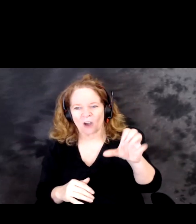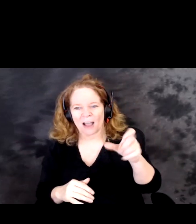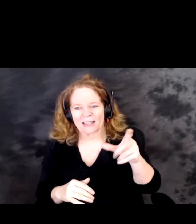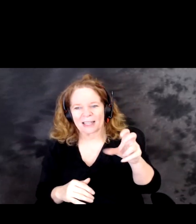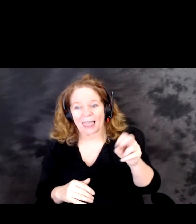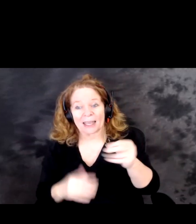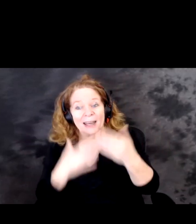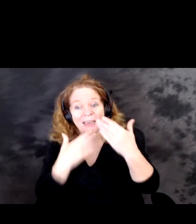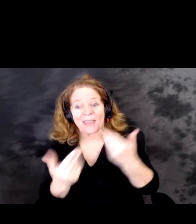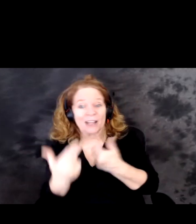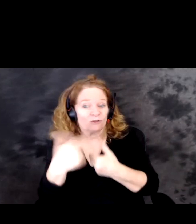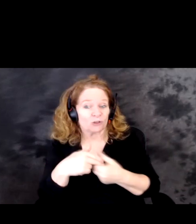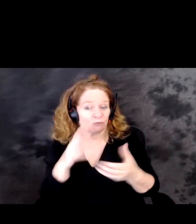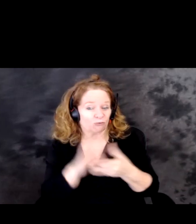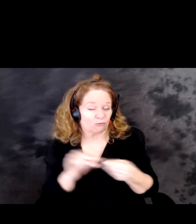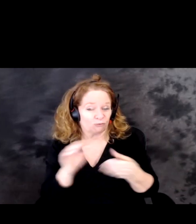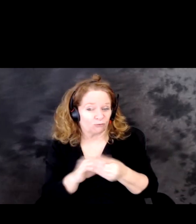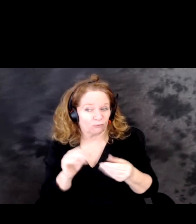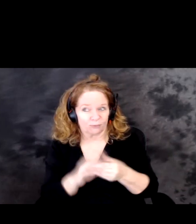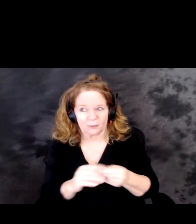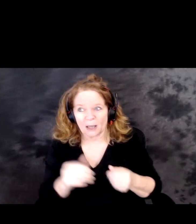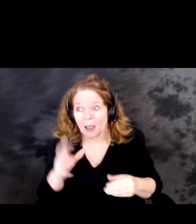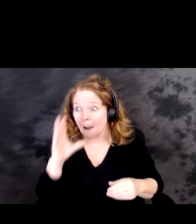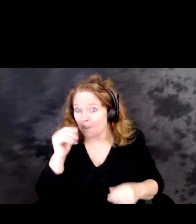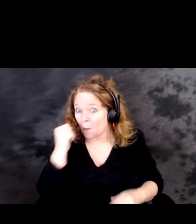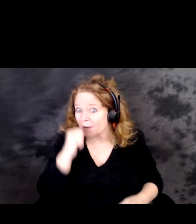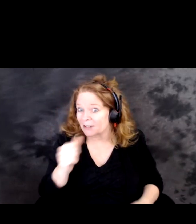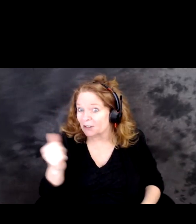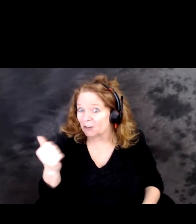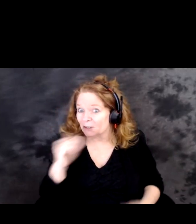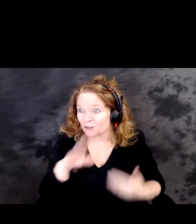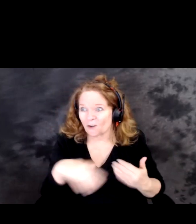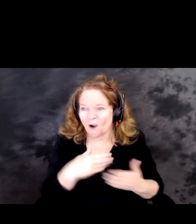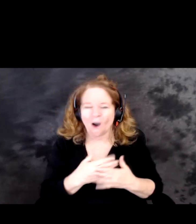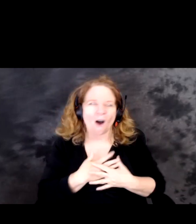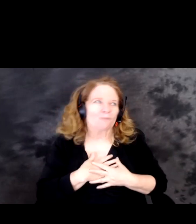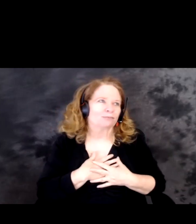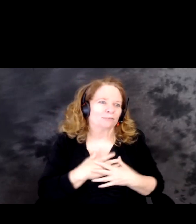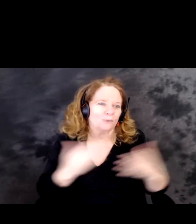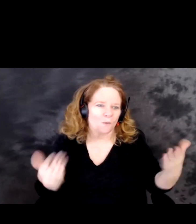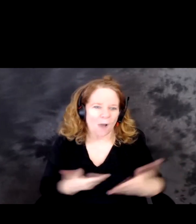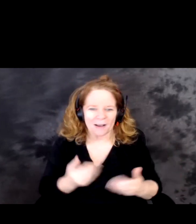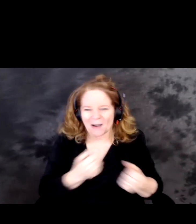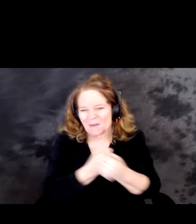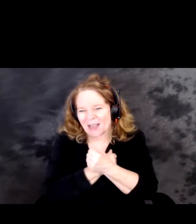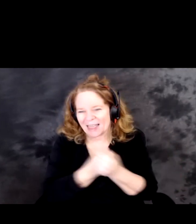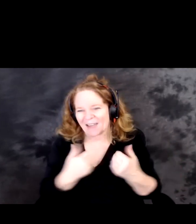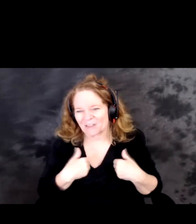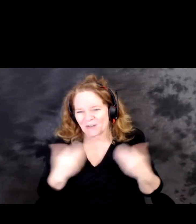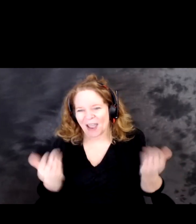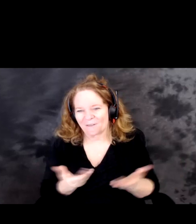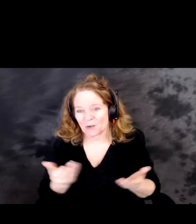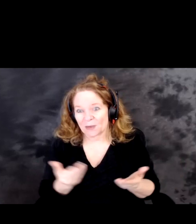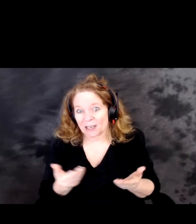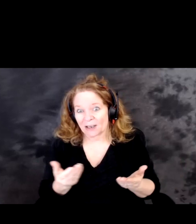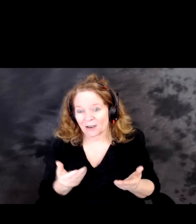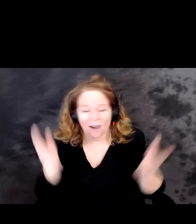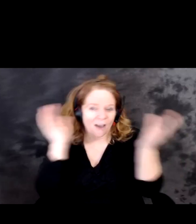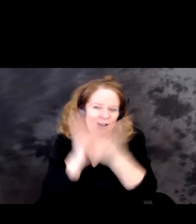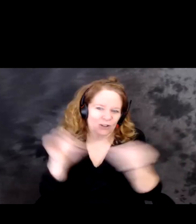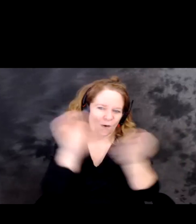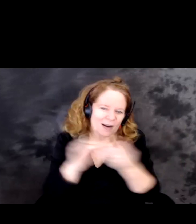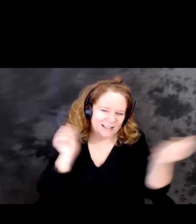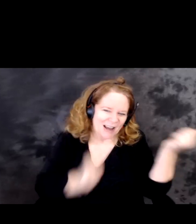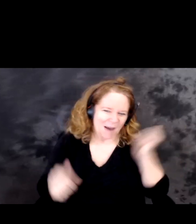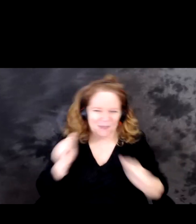Jocelyn. Gracias por estar aquí en la hora del cuento. Niños y niñas, una cálida bienvenida. Nos